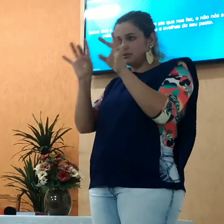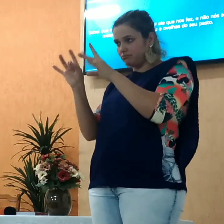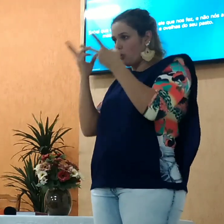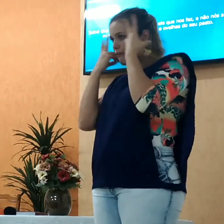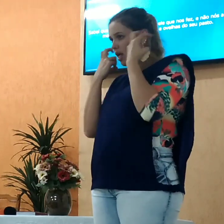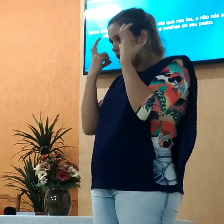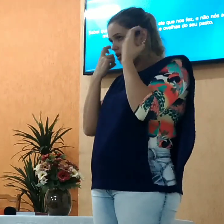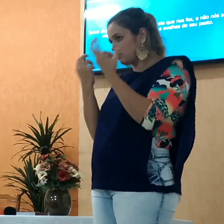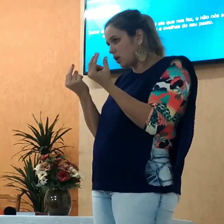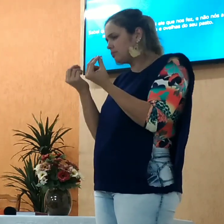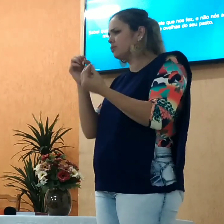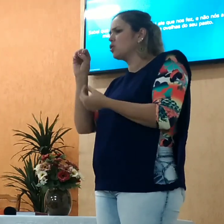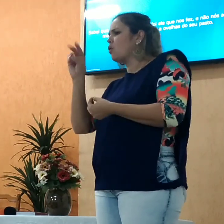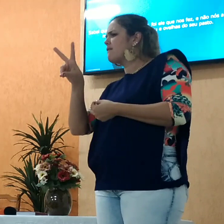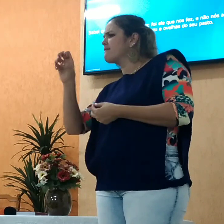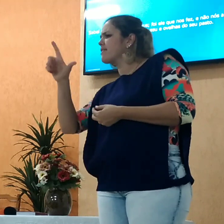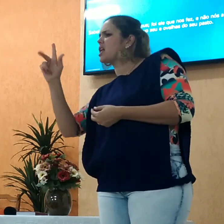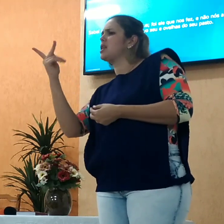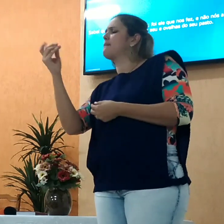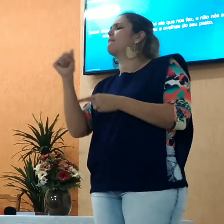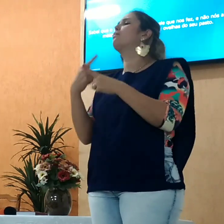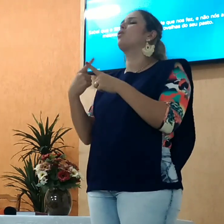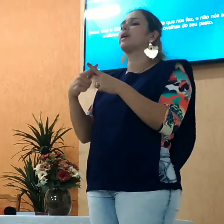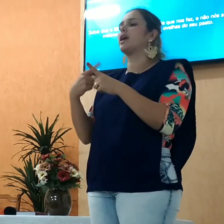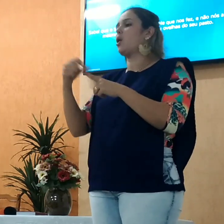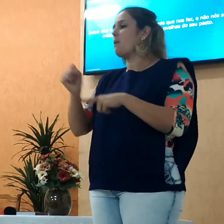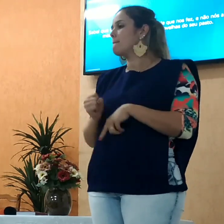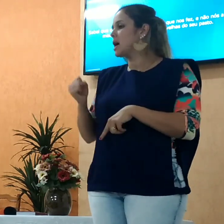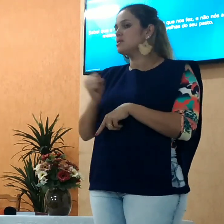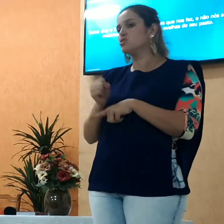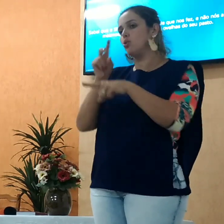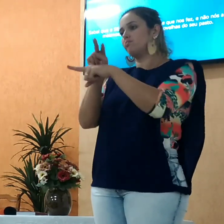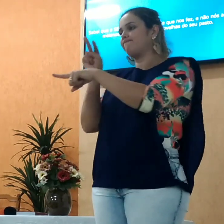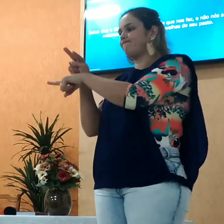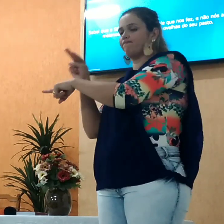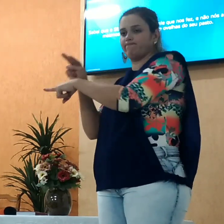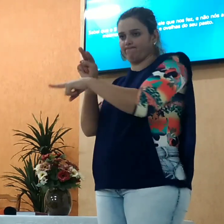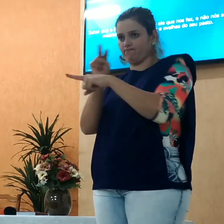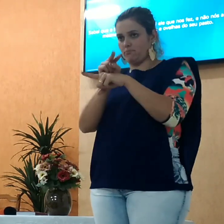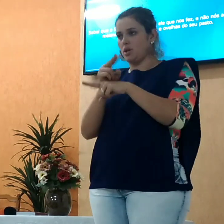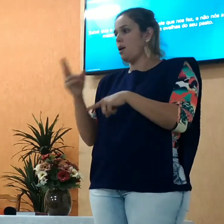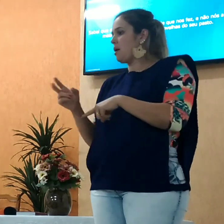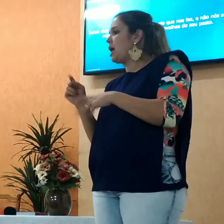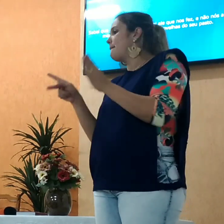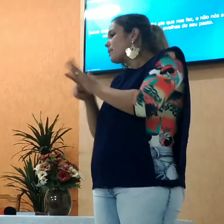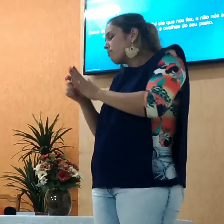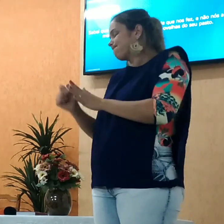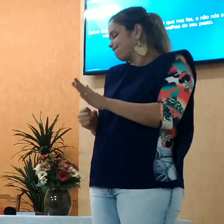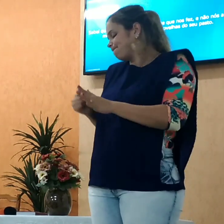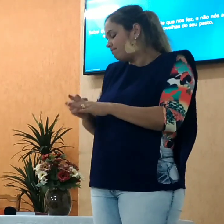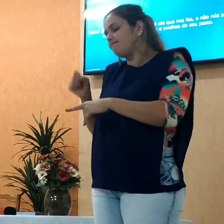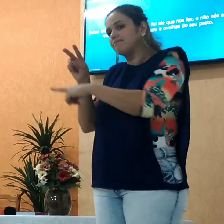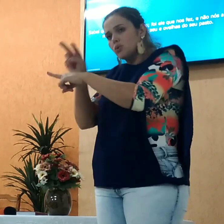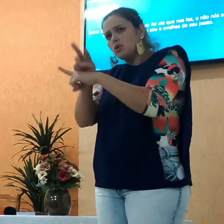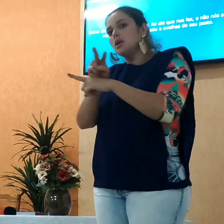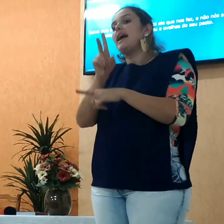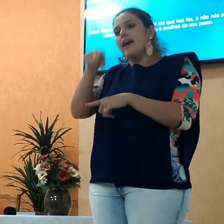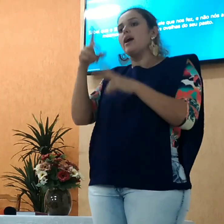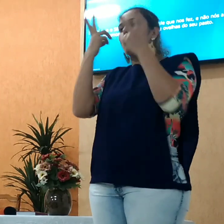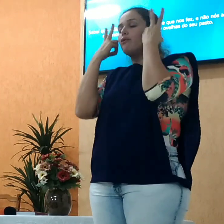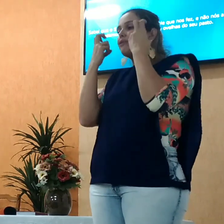pastoreio. E como o pastor cuida das suas ovelhas, um animal muito simples que vive lá no campo, dependendo